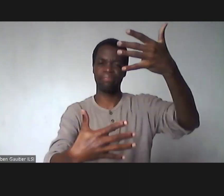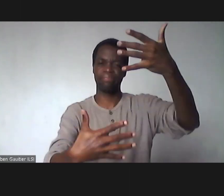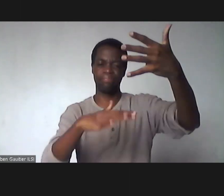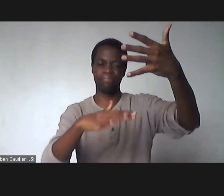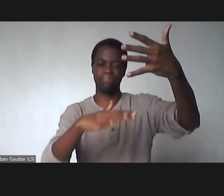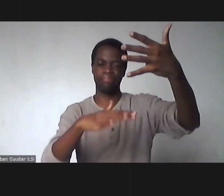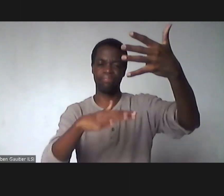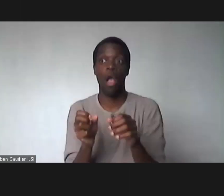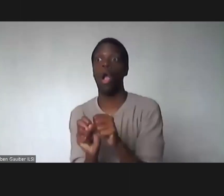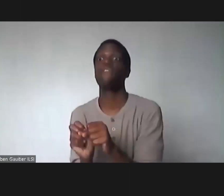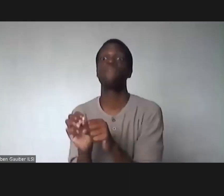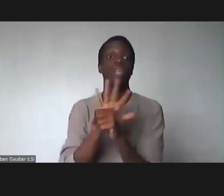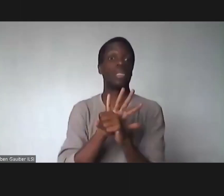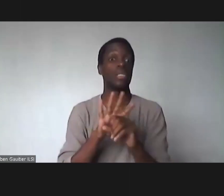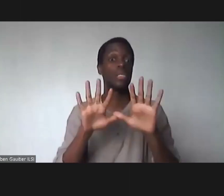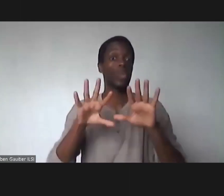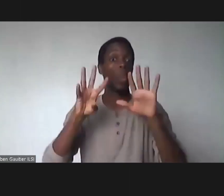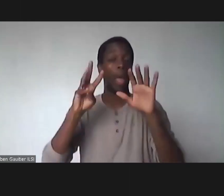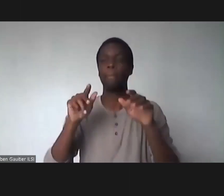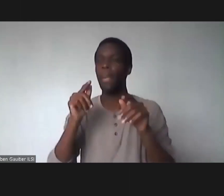COVID-19.